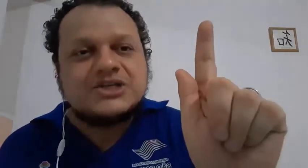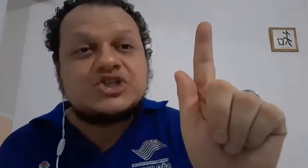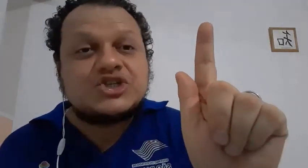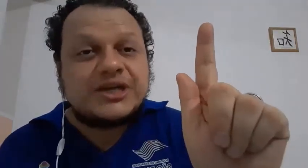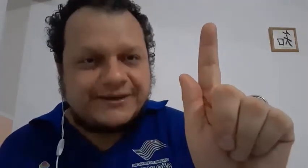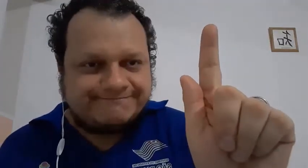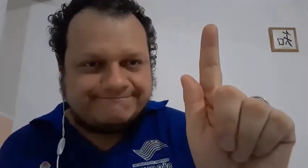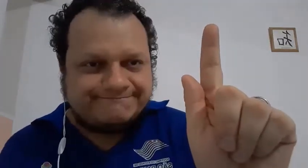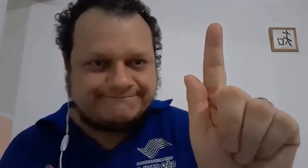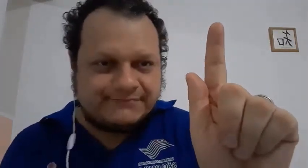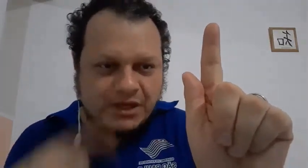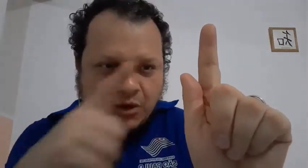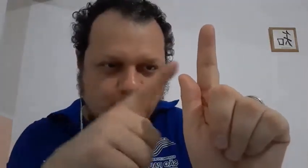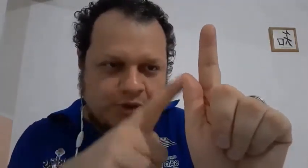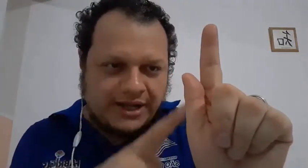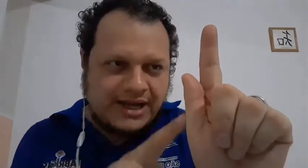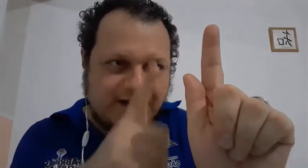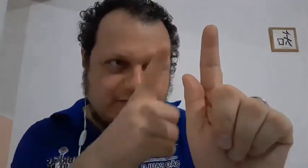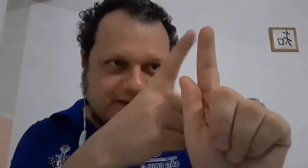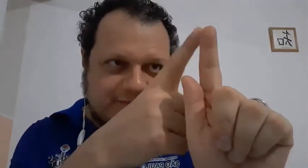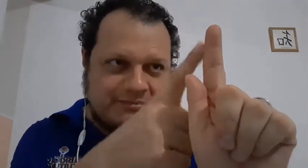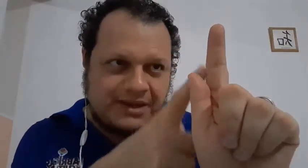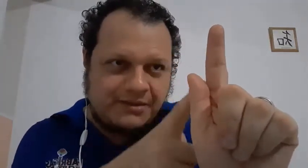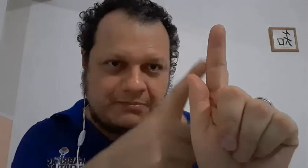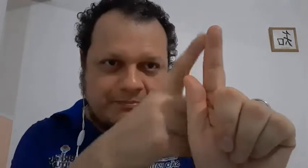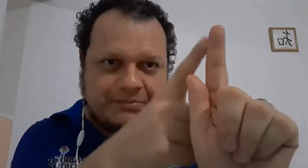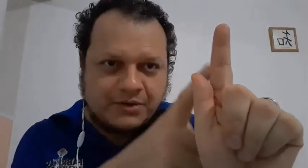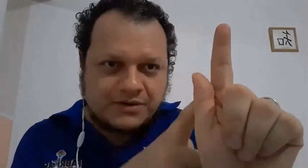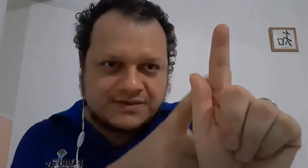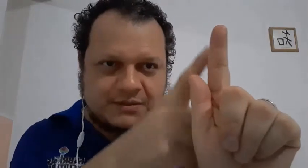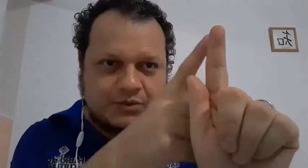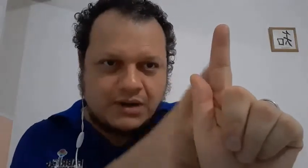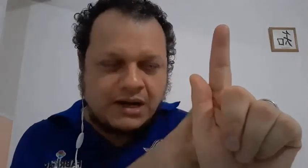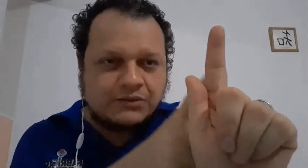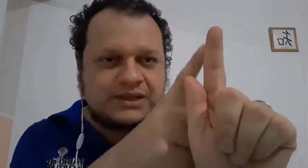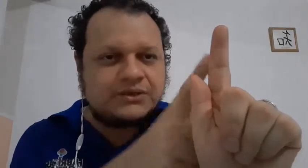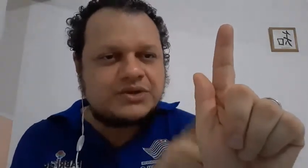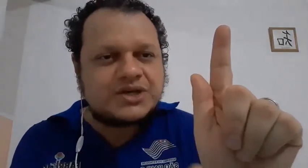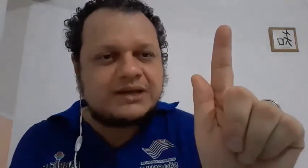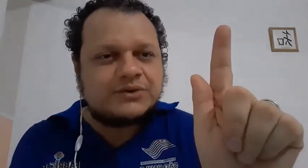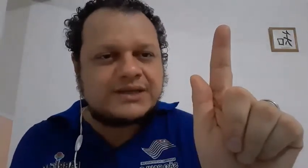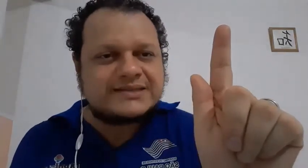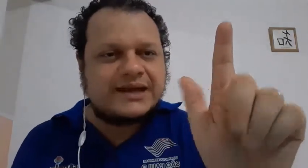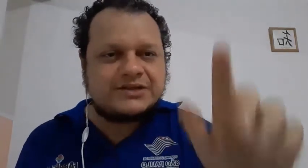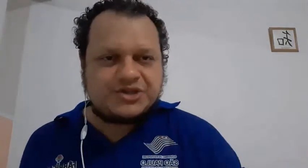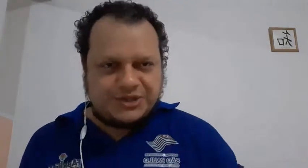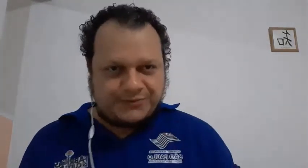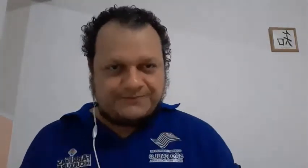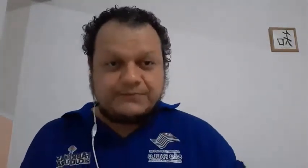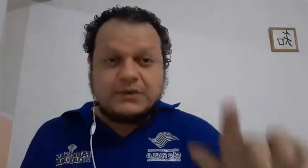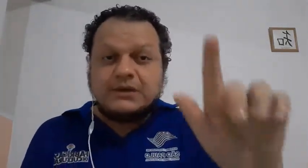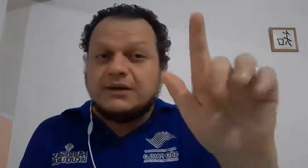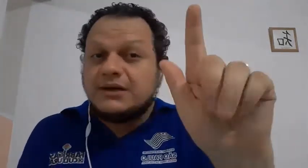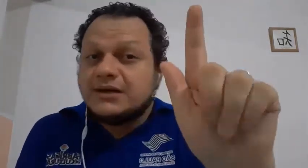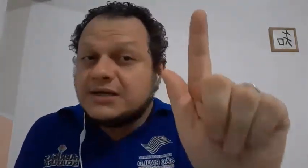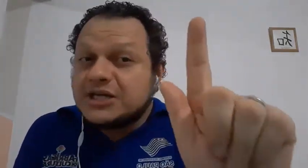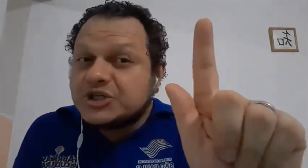G. O polegar fica bem próximo ao dedo indicador que está retinho.